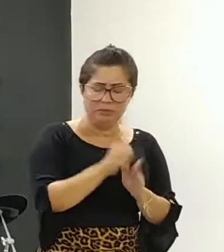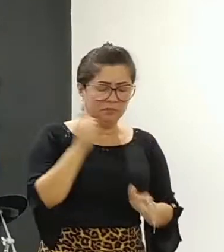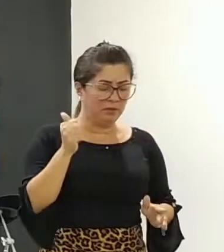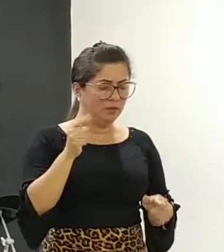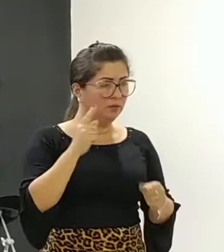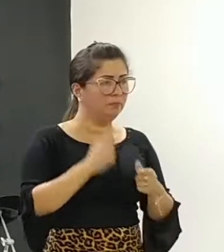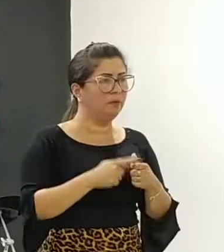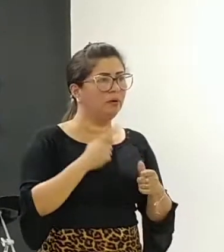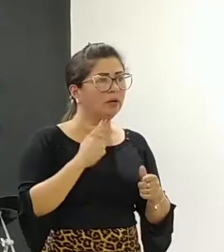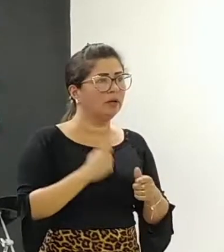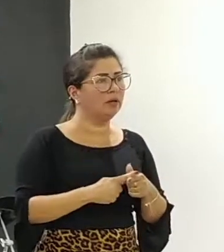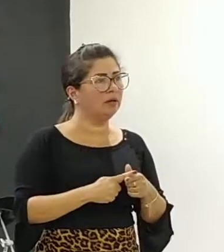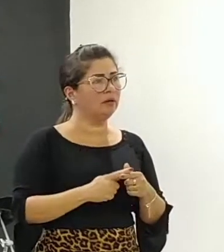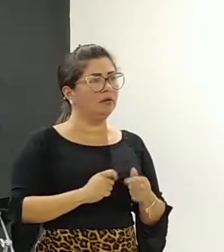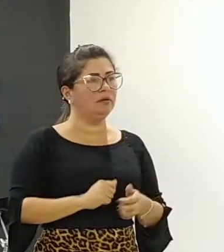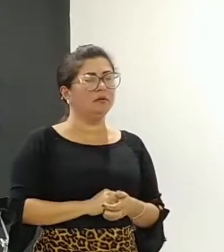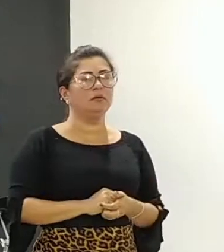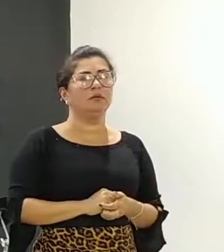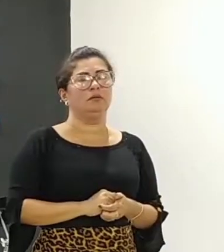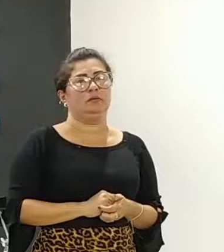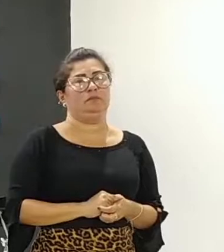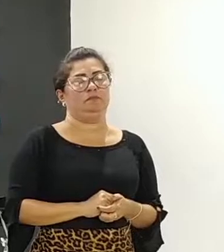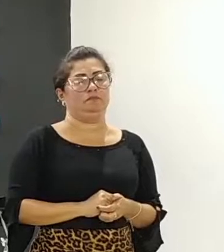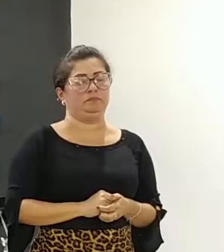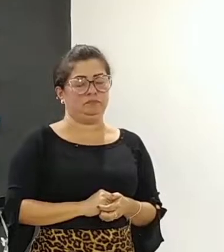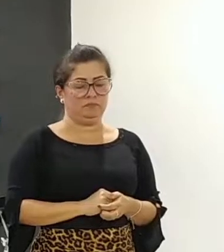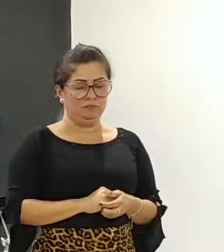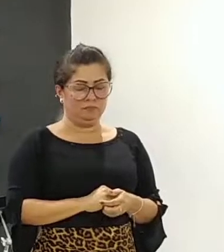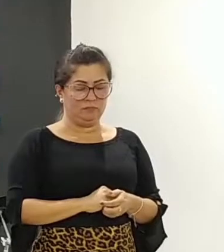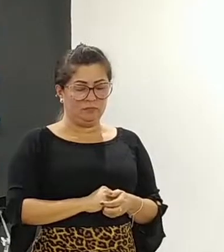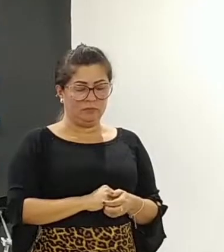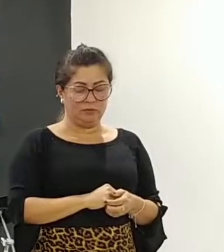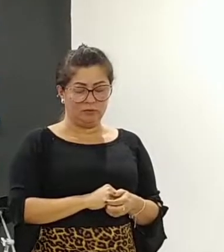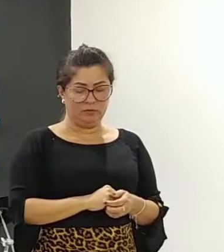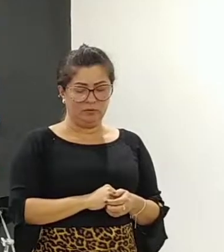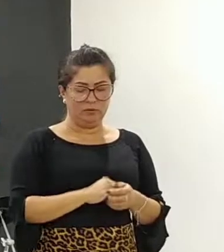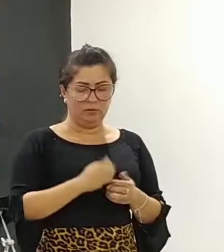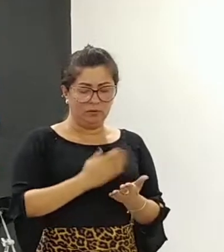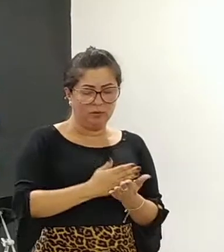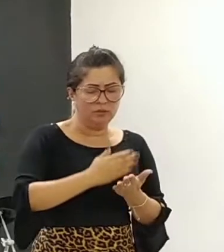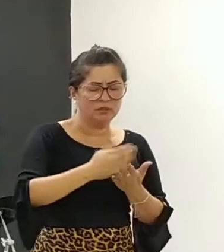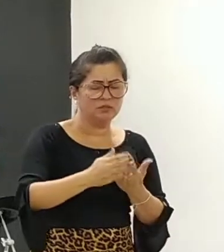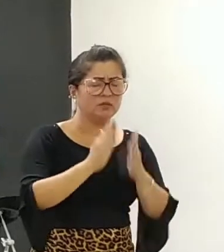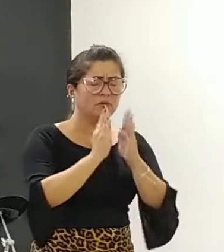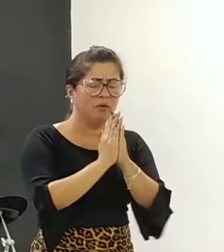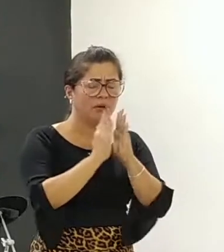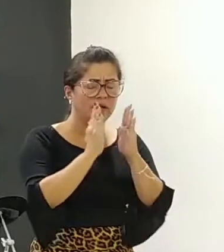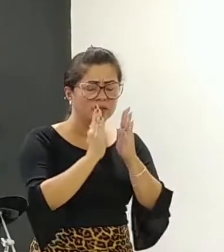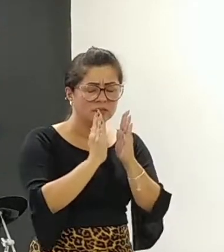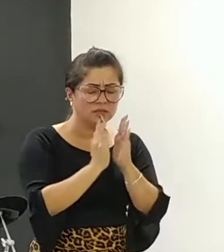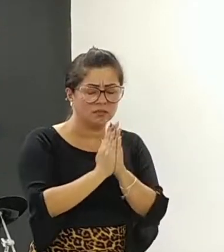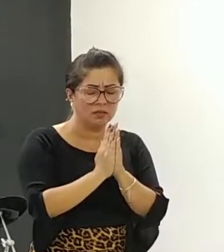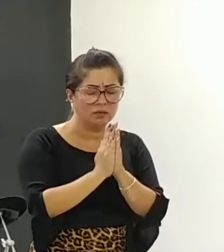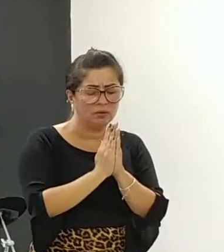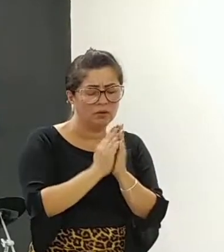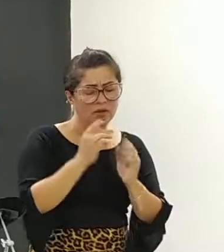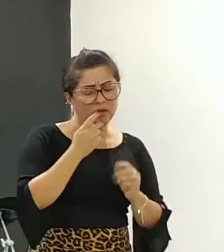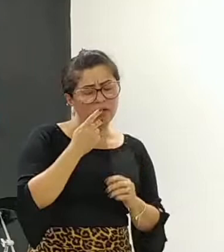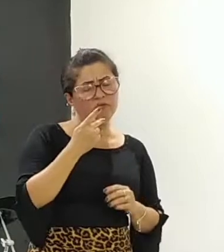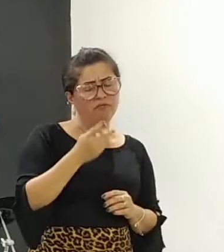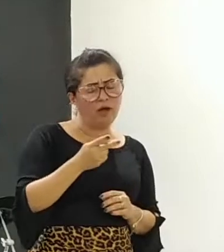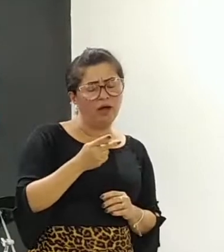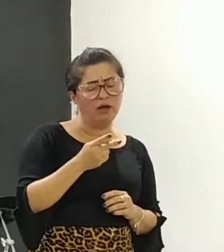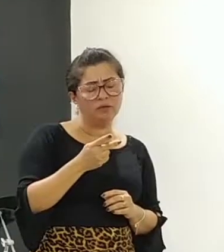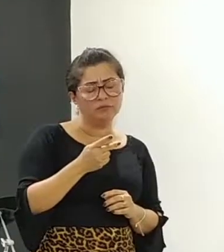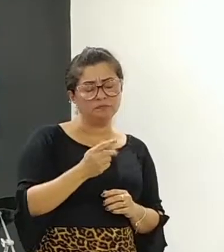porque quando eu costumo orar, quando eu começo a orar, eu costumo dizer assim,